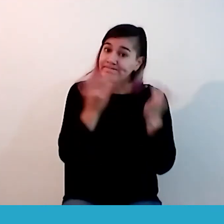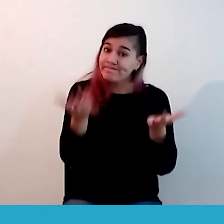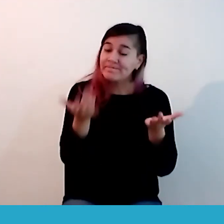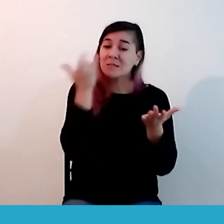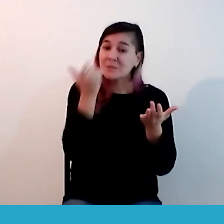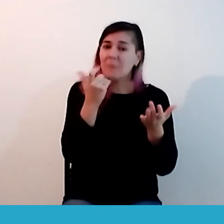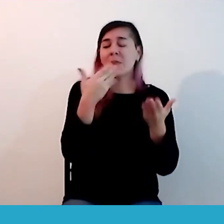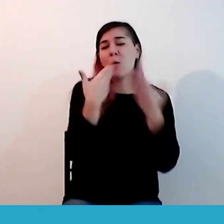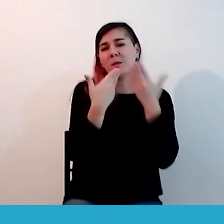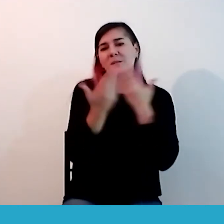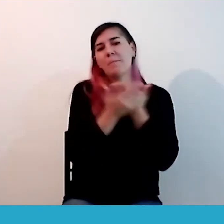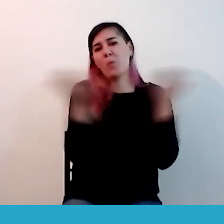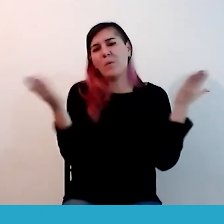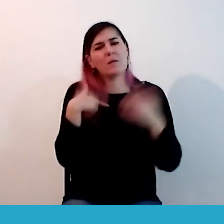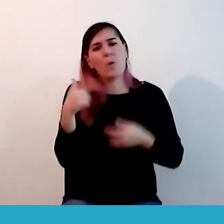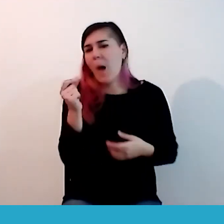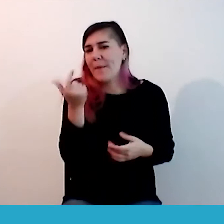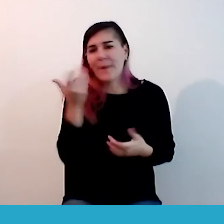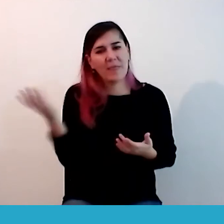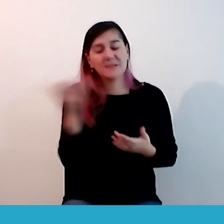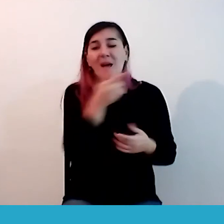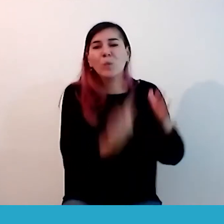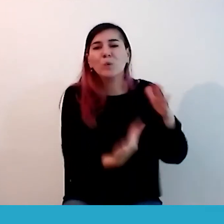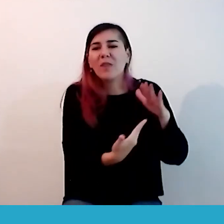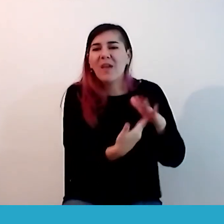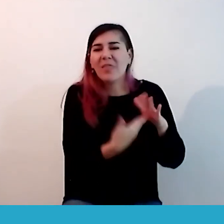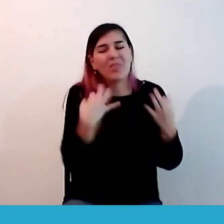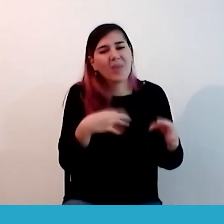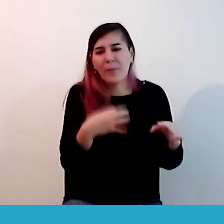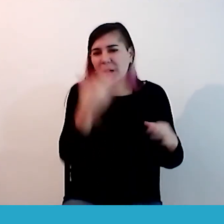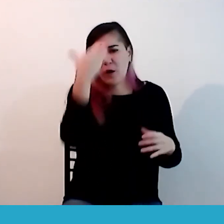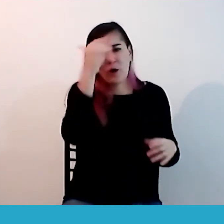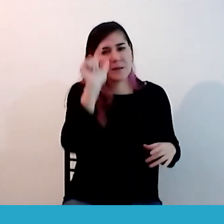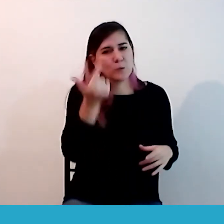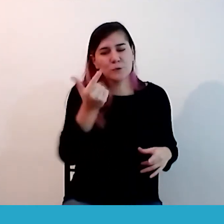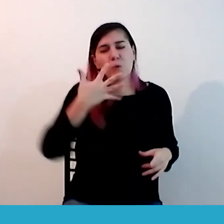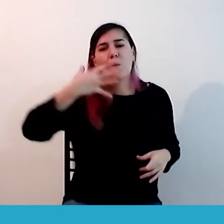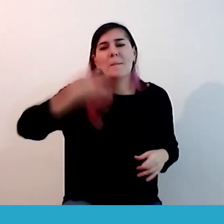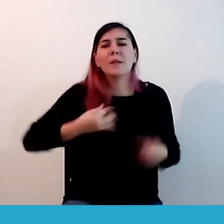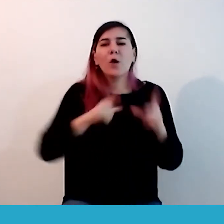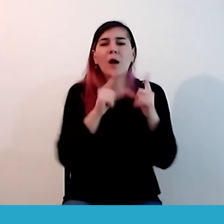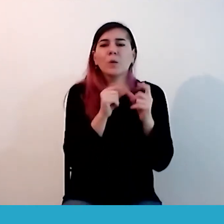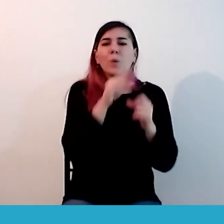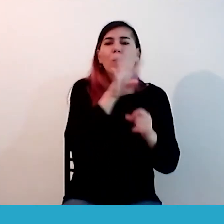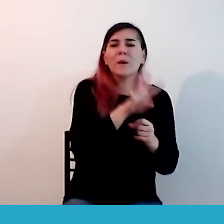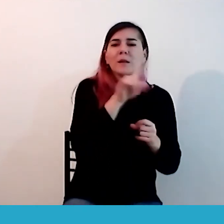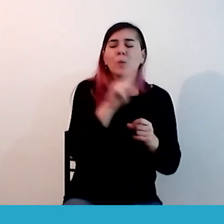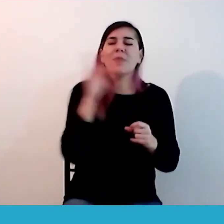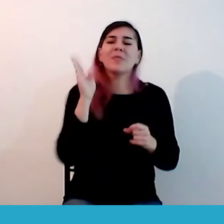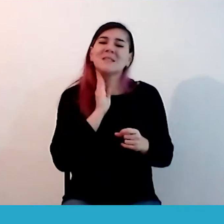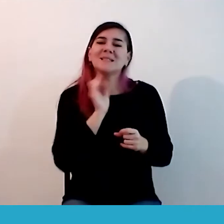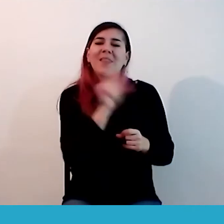audiencia pública carece de toda validez, debiendo las autoridades declararla inconstitucional en cumplimiento de los artículos 41 y 16